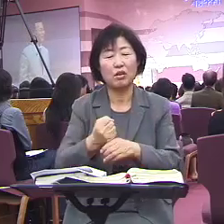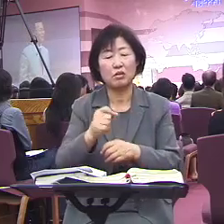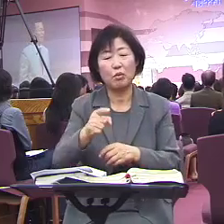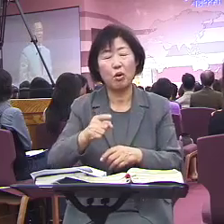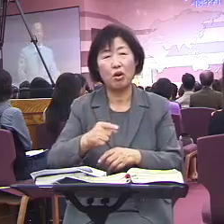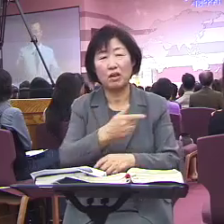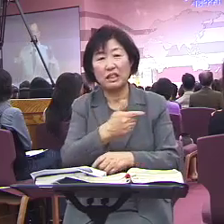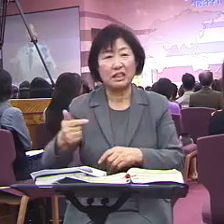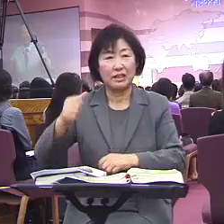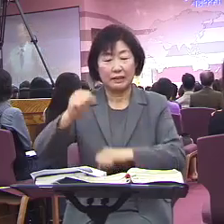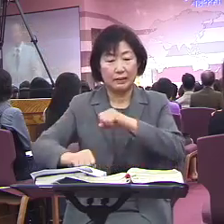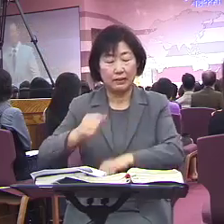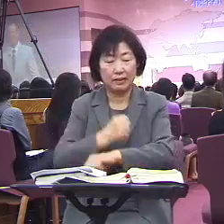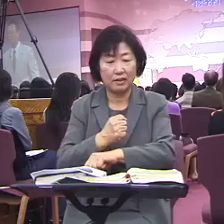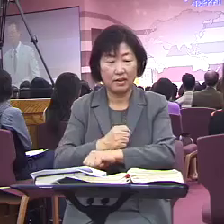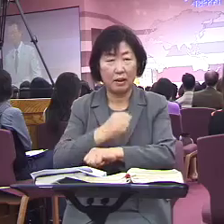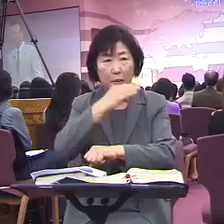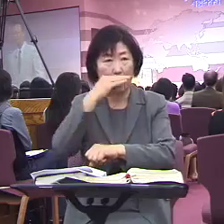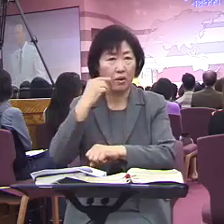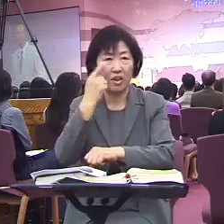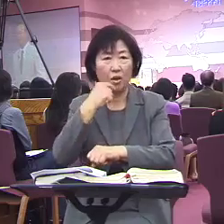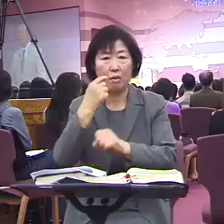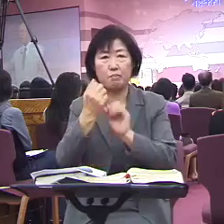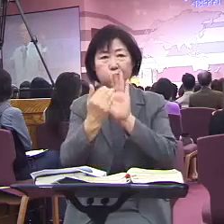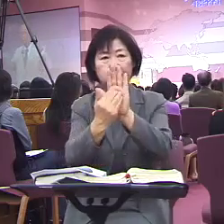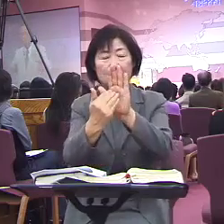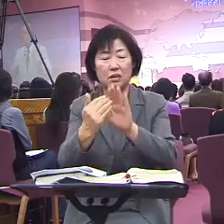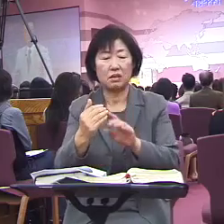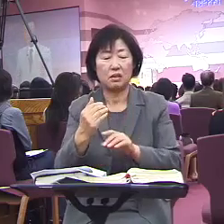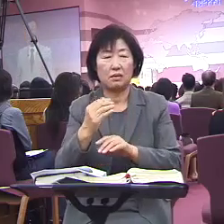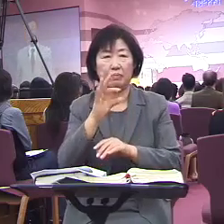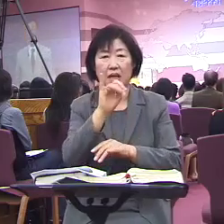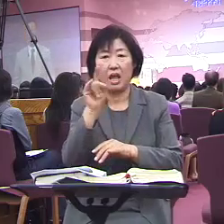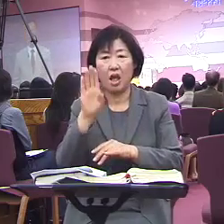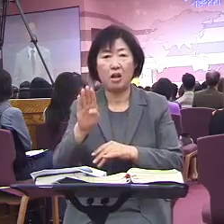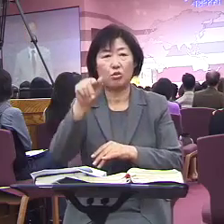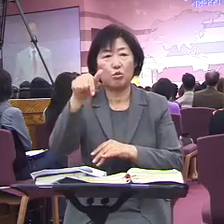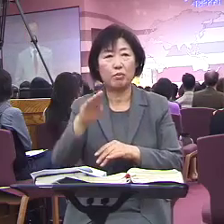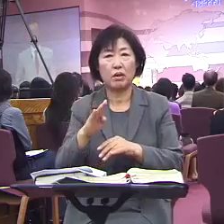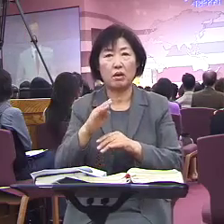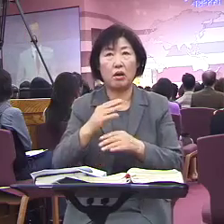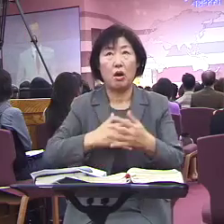것인데 바로의 입을 막을 것이며 애굽의 공포를 내릴 것이며